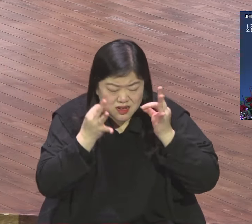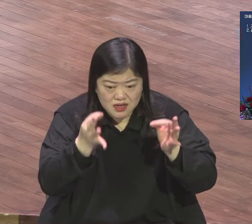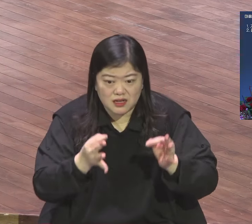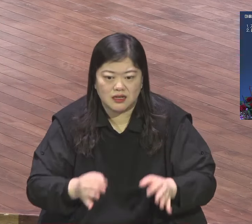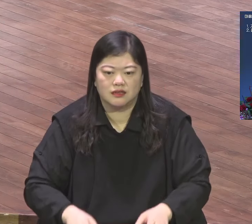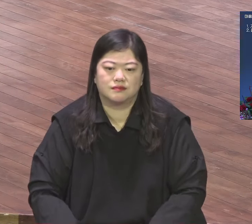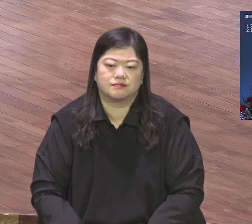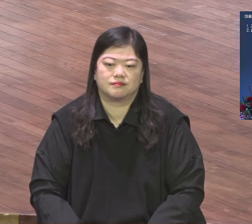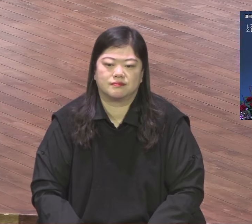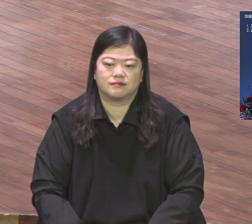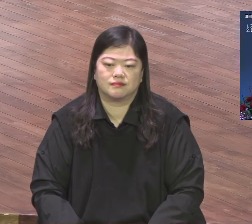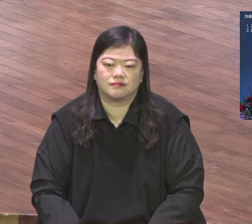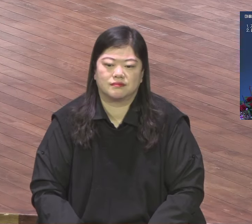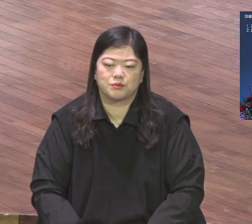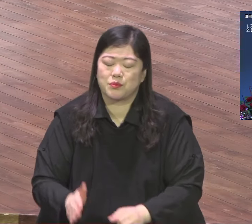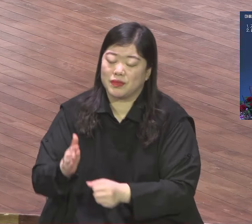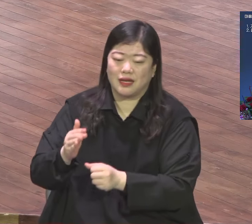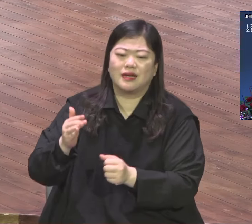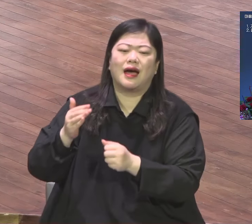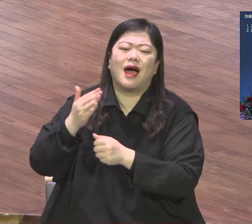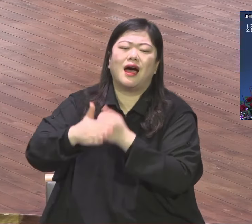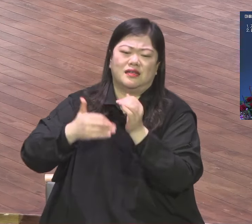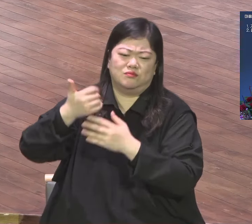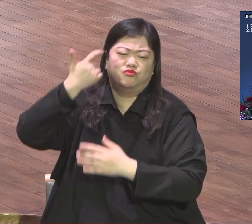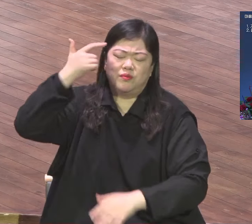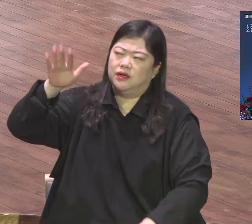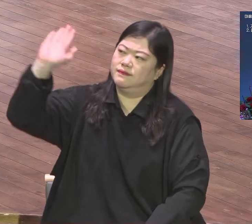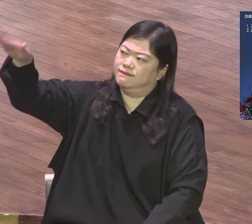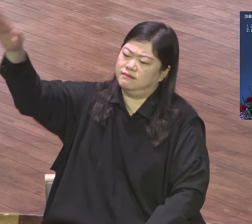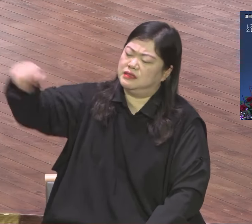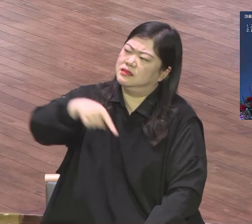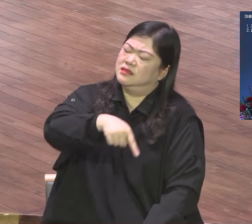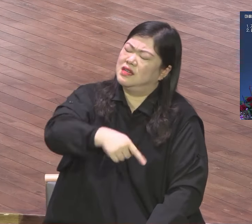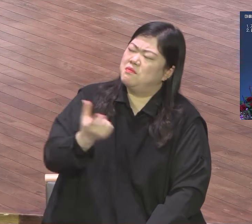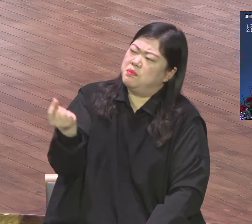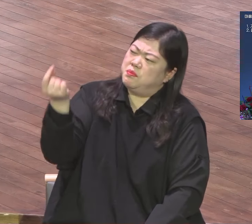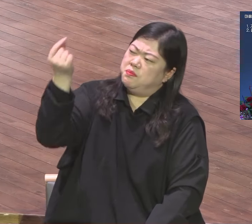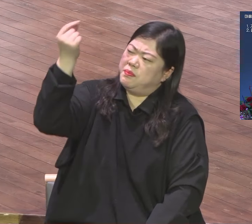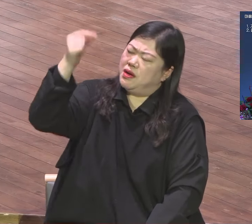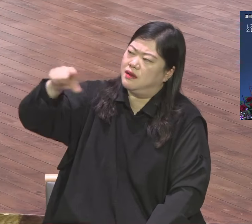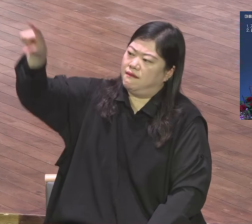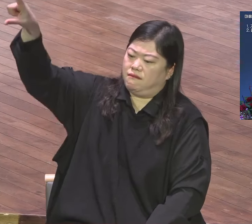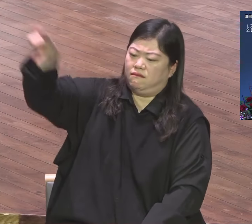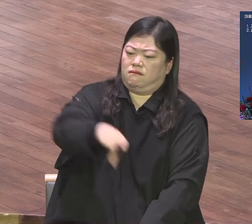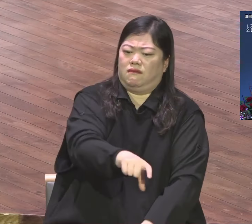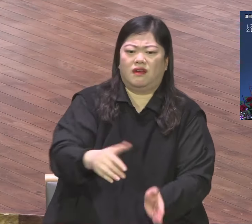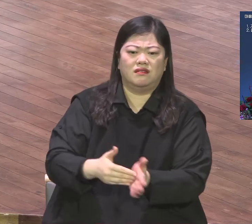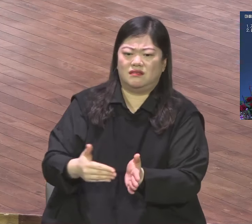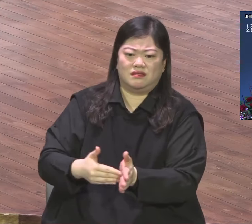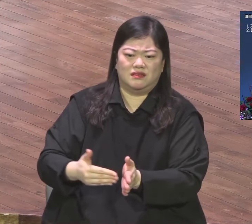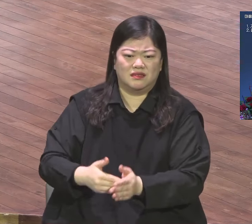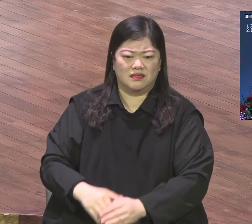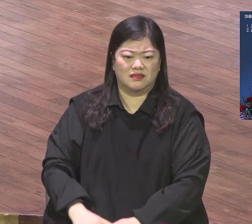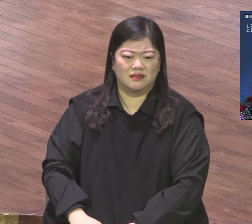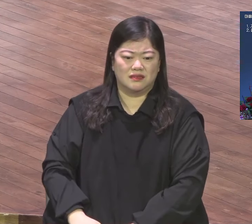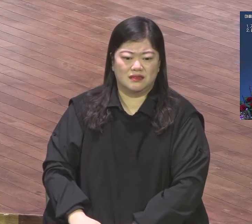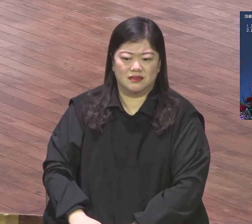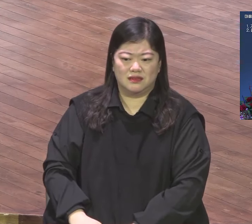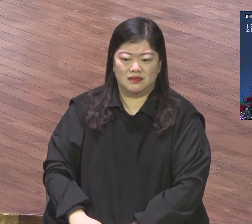아래 내려서 밟아버리시기 바랍니다. 십자가가 다 해결했는데 왜 자꾸